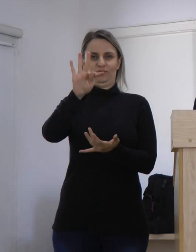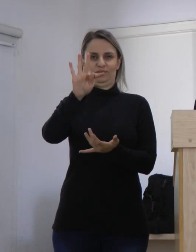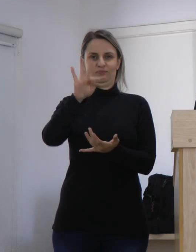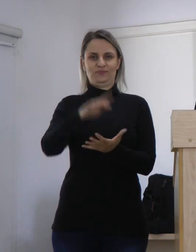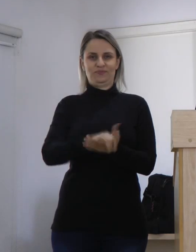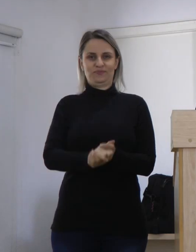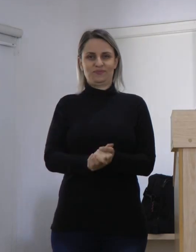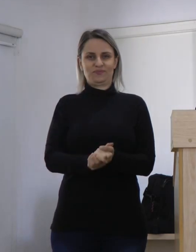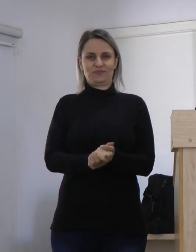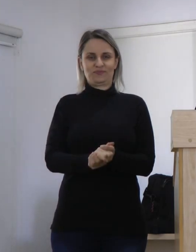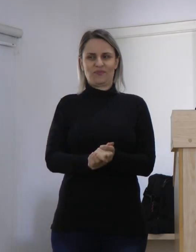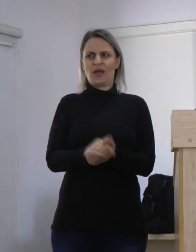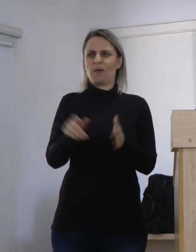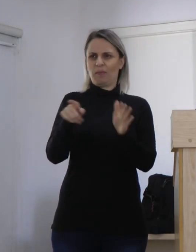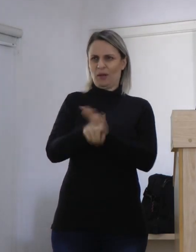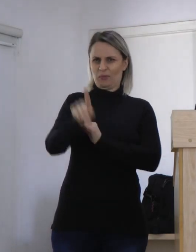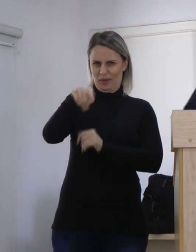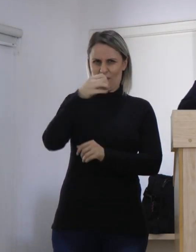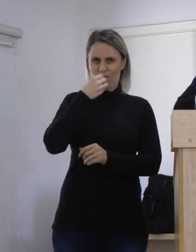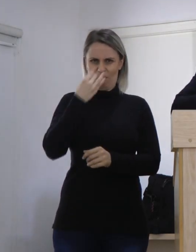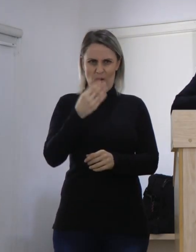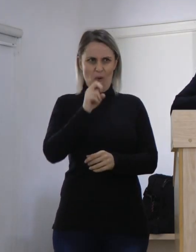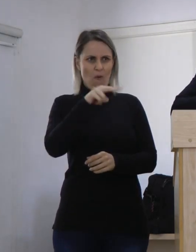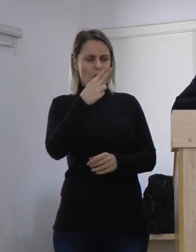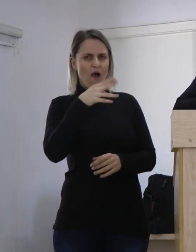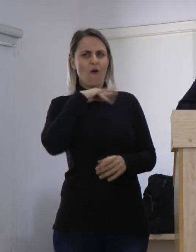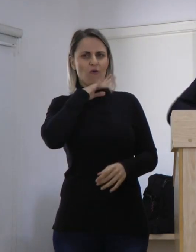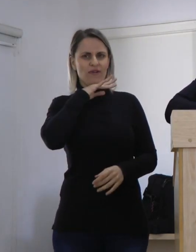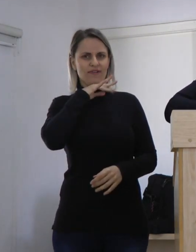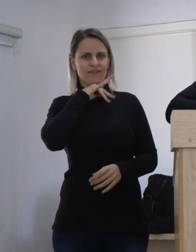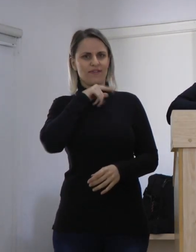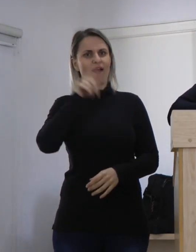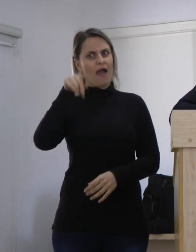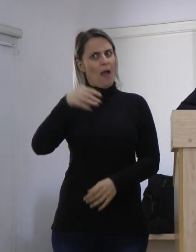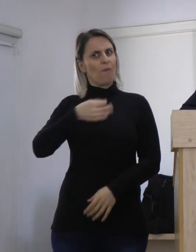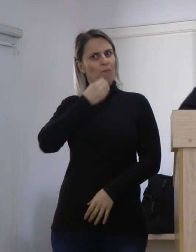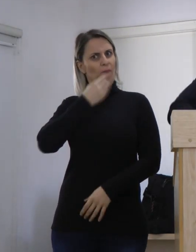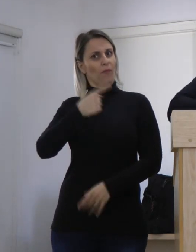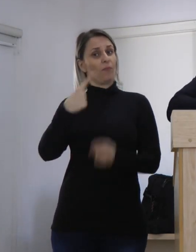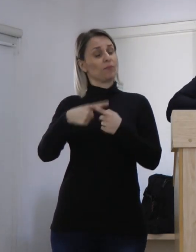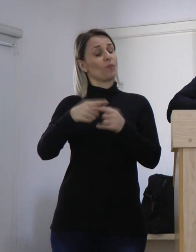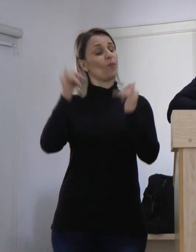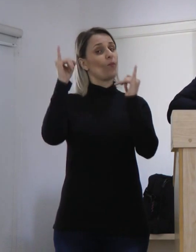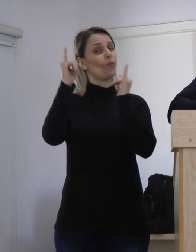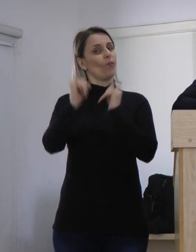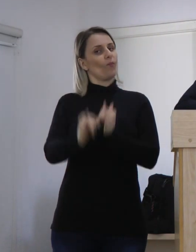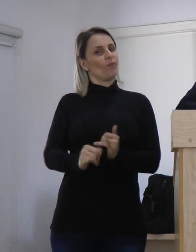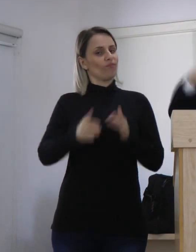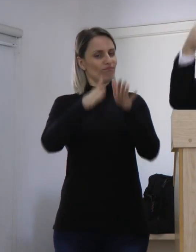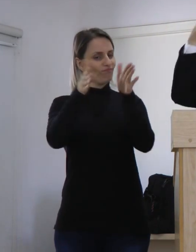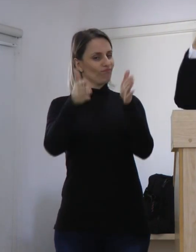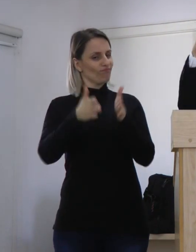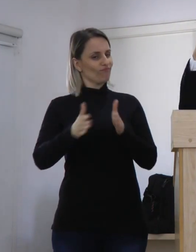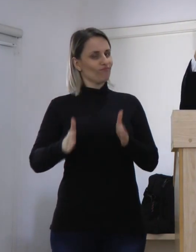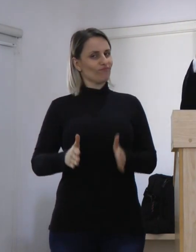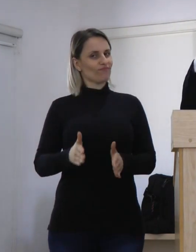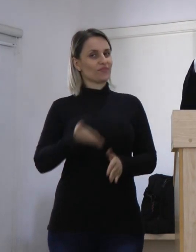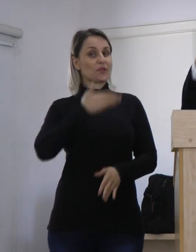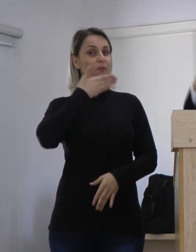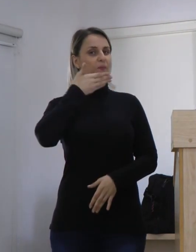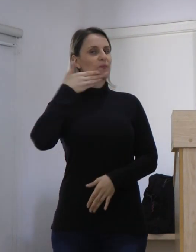O spa é uma coisa boa ou uma coisa ruim? É uma coisa ótima. A gente emagrece, a gente fica sarado, melhora a